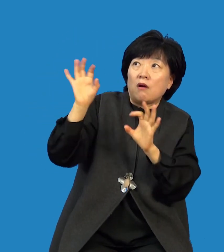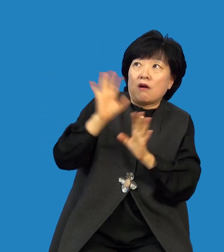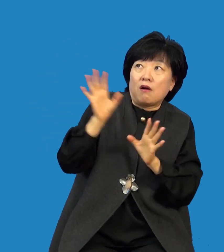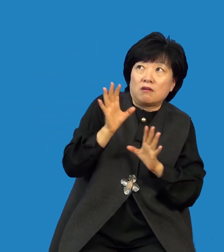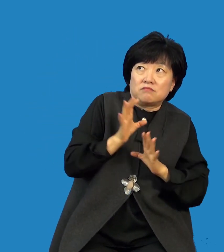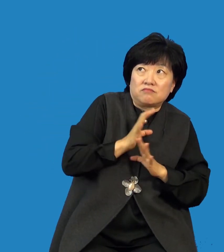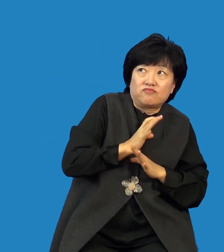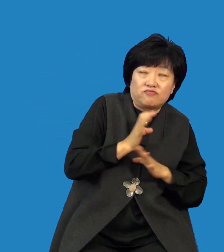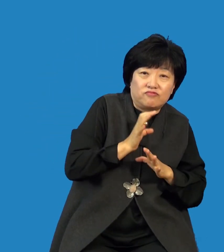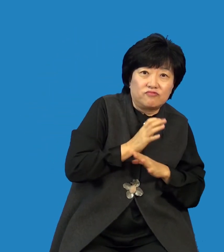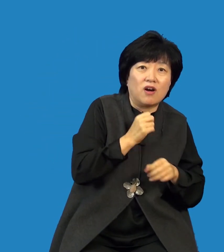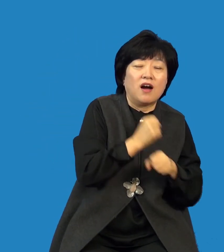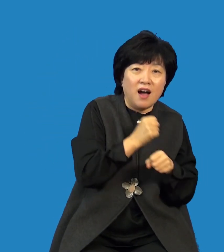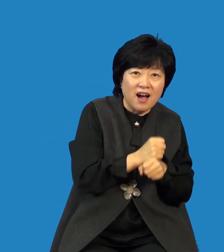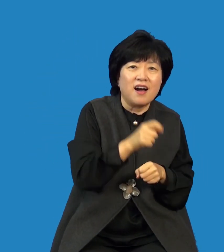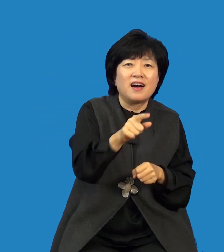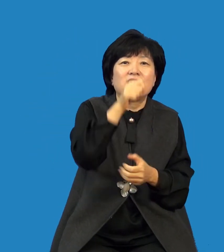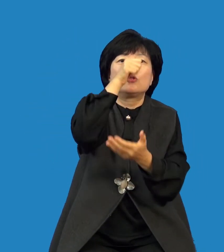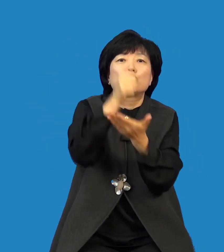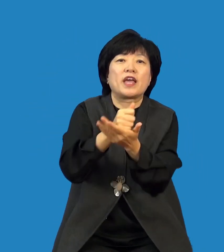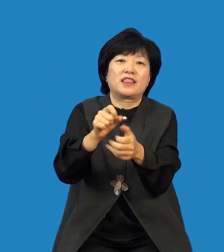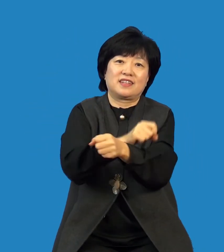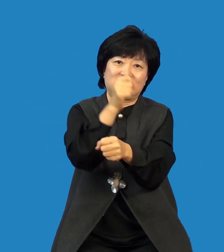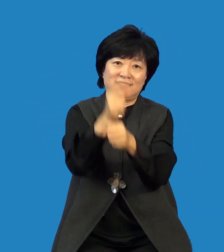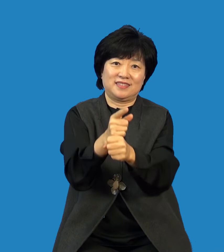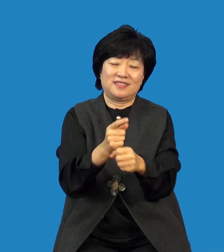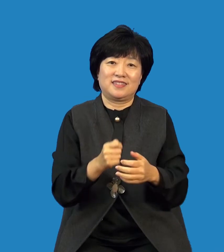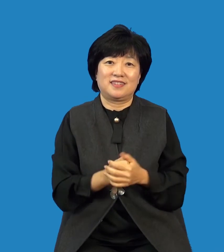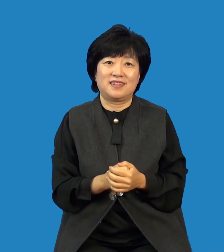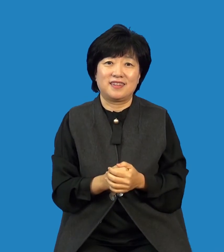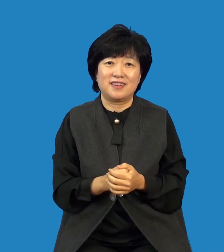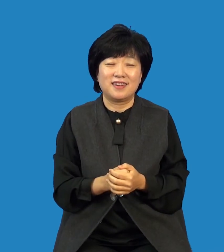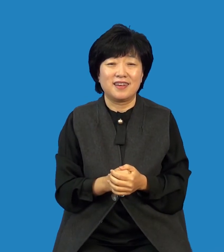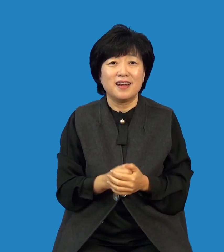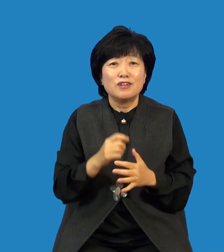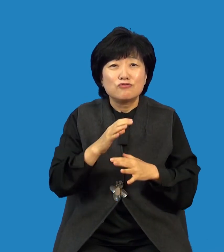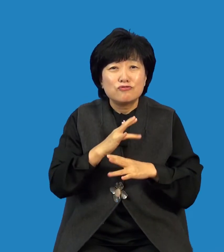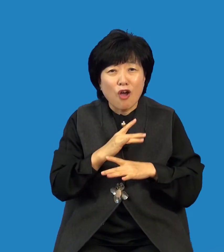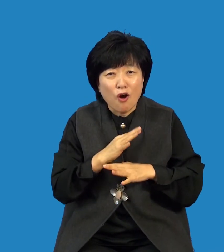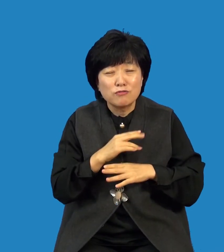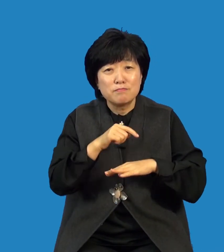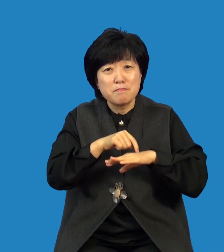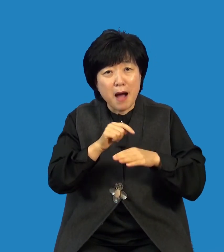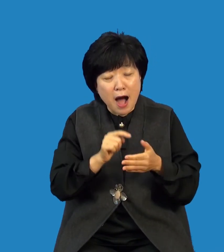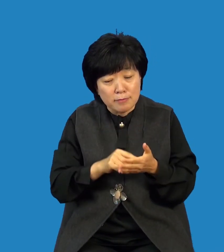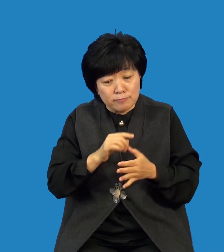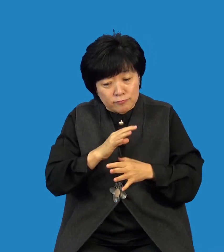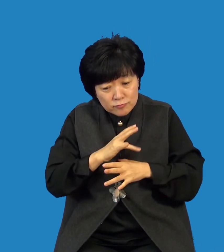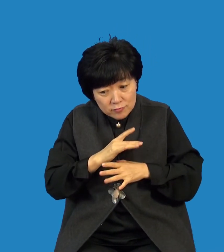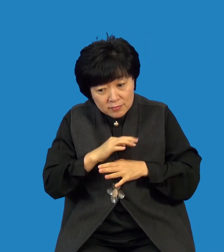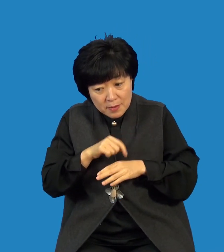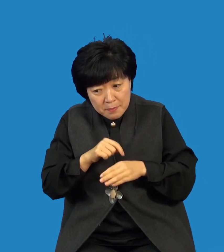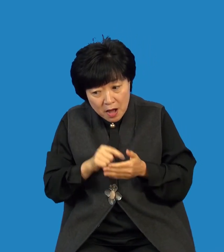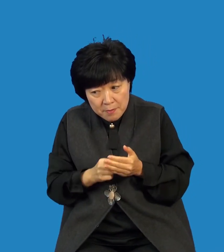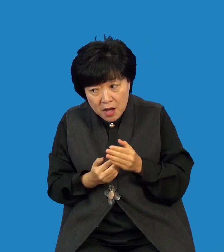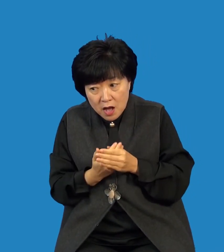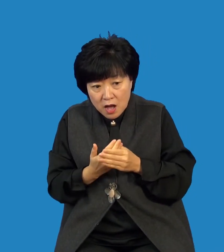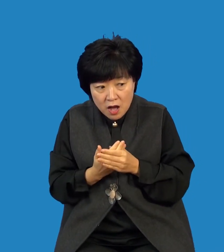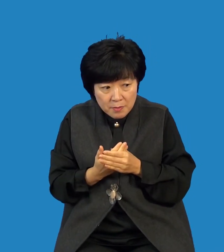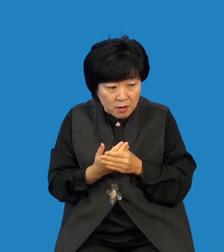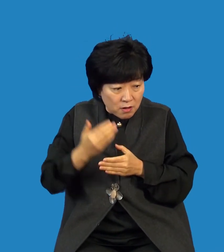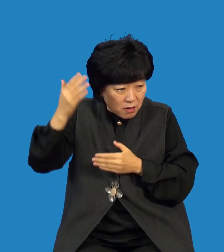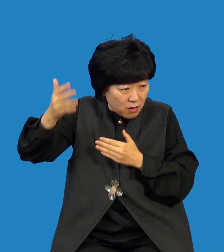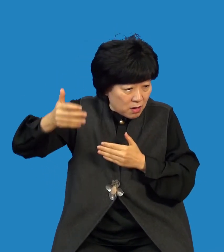나와요? 첫째는 하나님에 대한 두려움에서 시작을 하는데, 그 일이 진행되다 보면 내 인생을 지켜주실 분이 없어져 버린